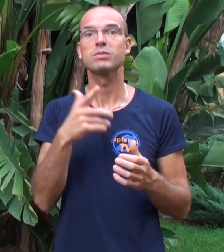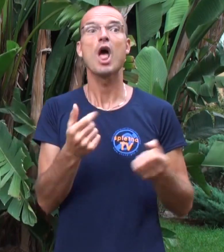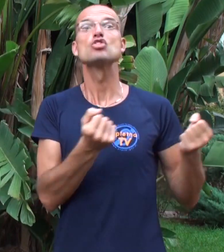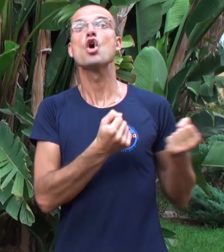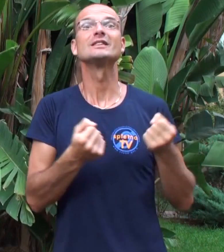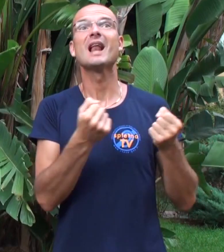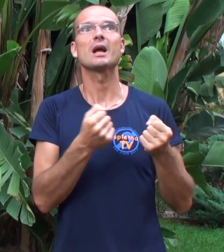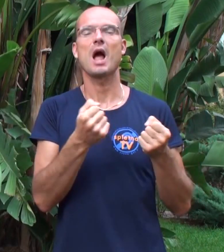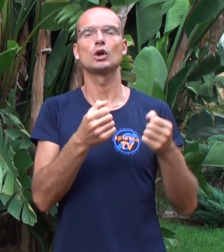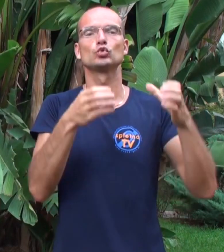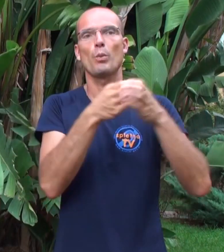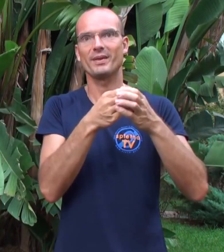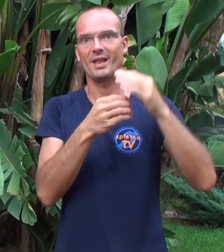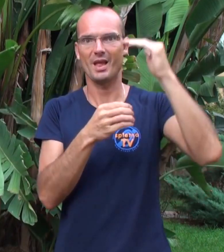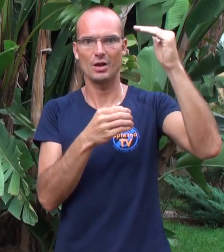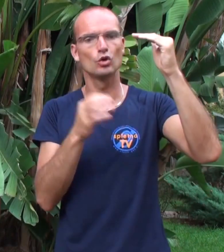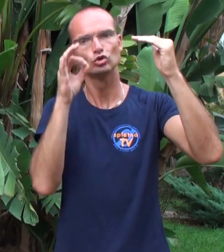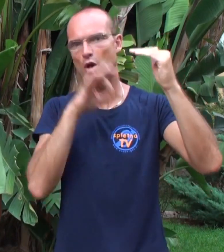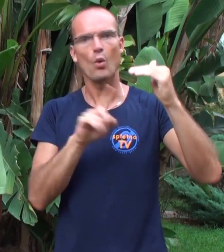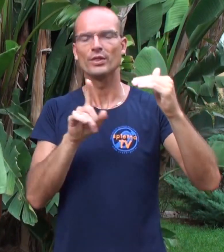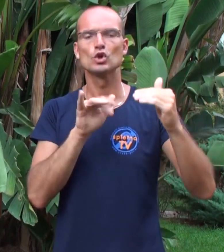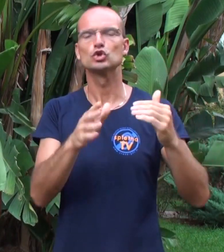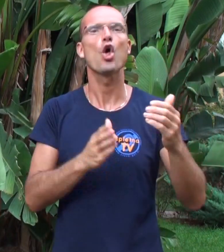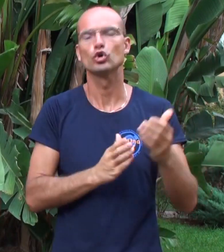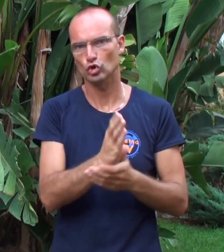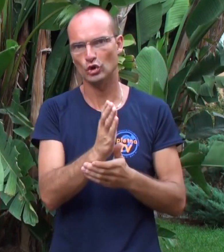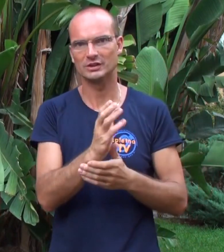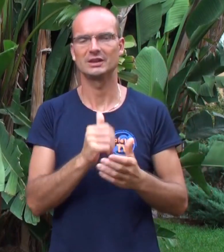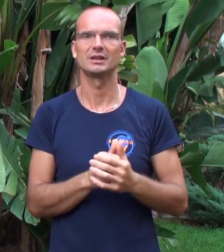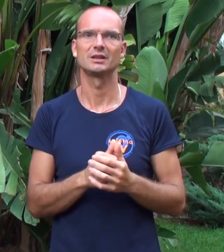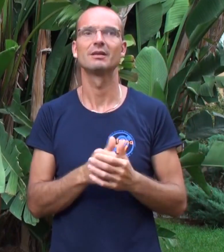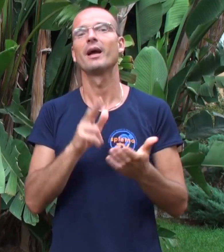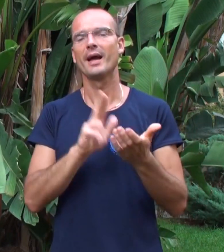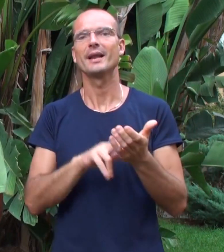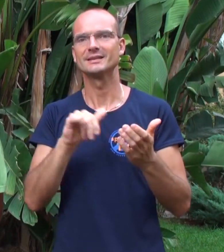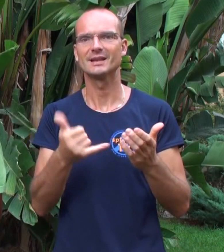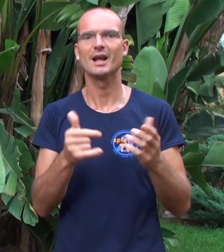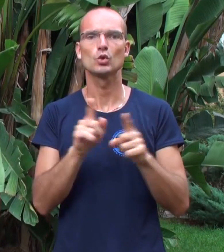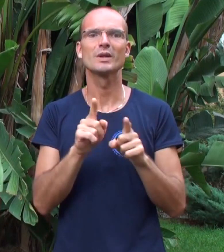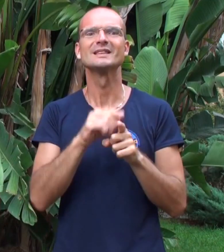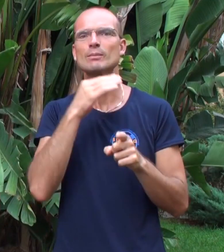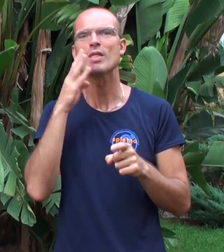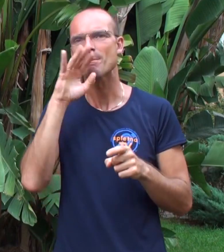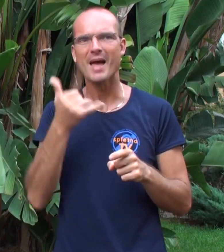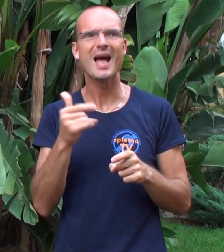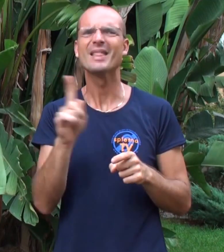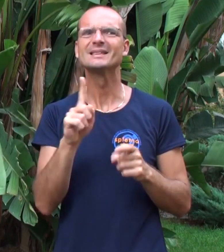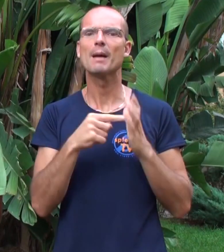skupine, tako da žal ni šlo skozi. Res pa je, da tudi Simona in Maja nista prikazali igre, katero